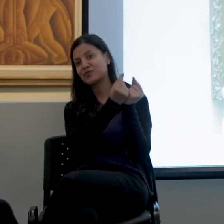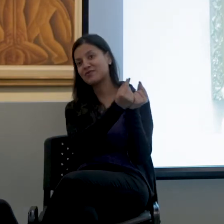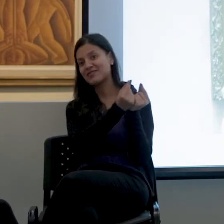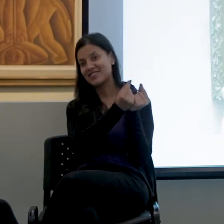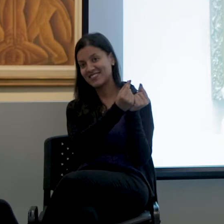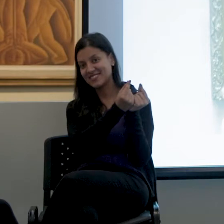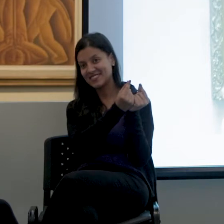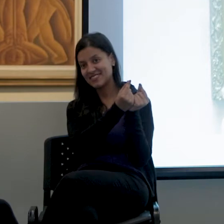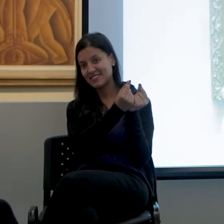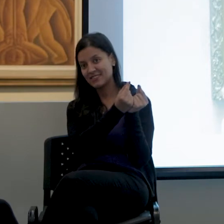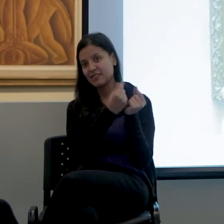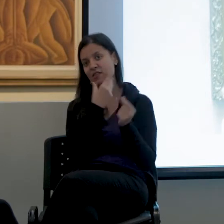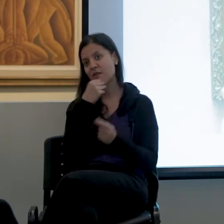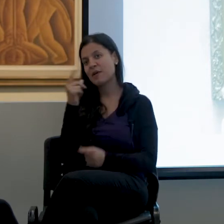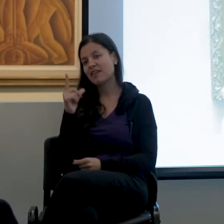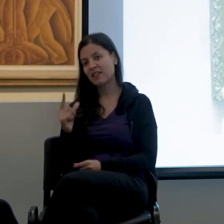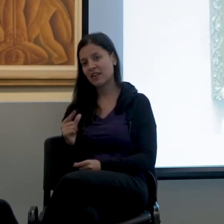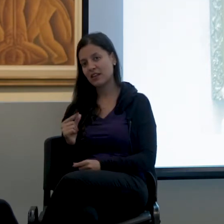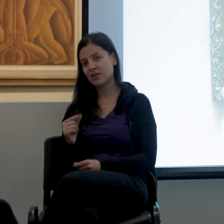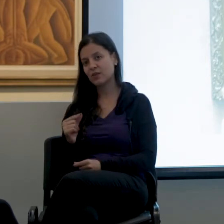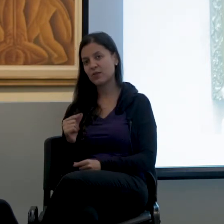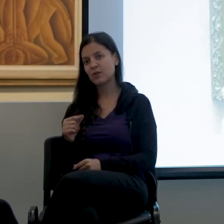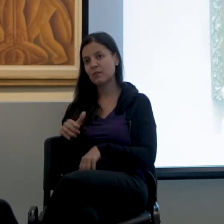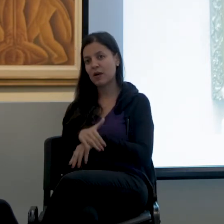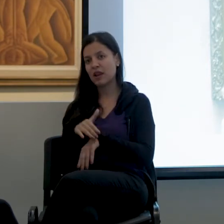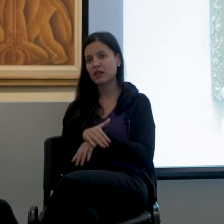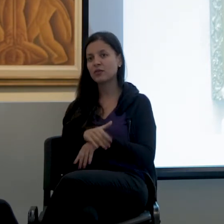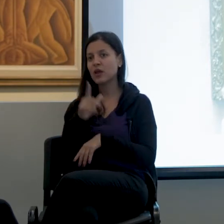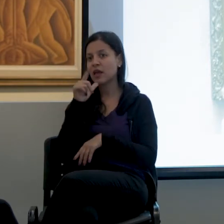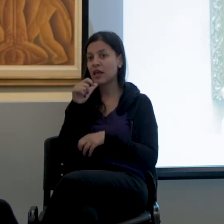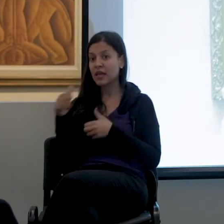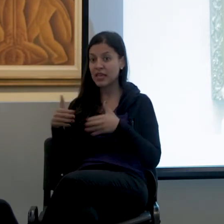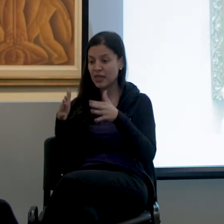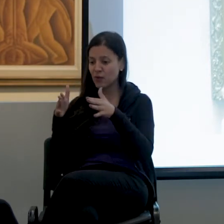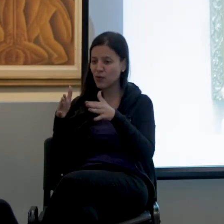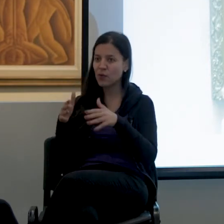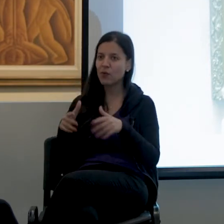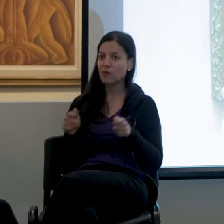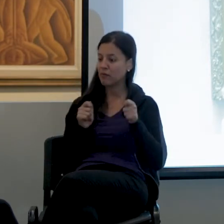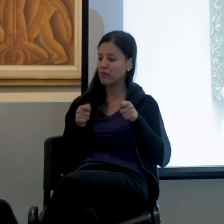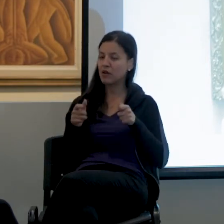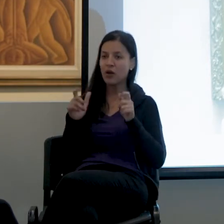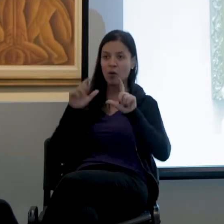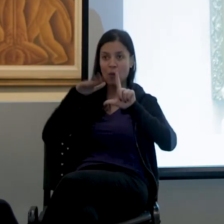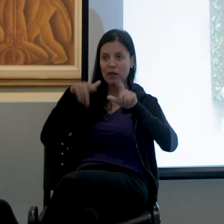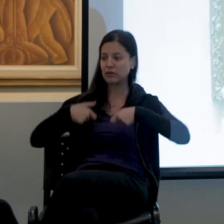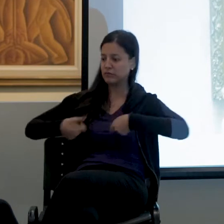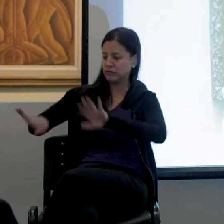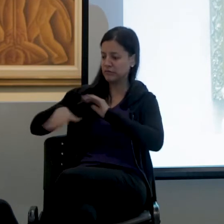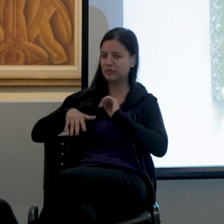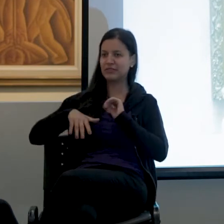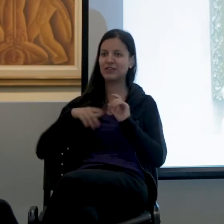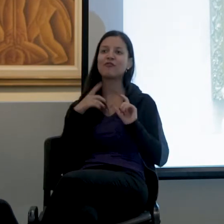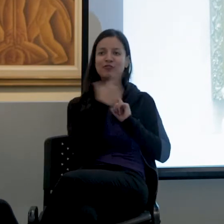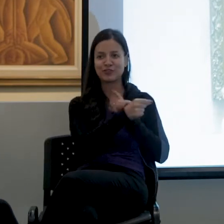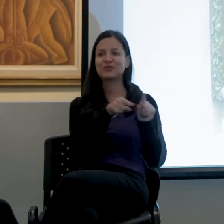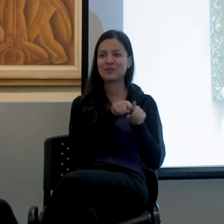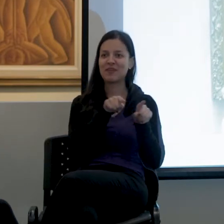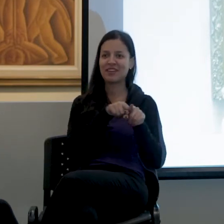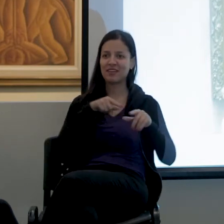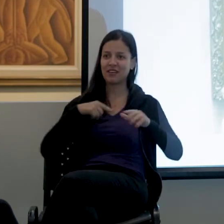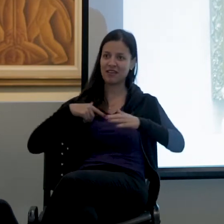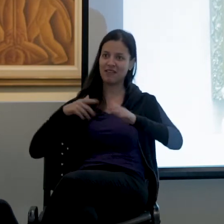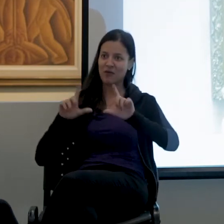E o italiano malandro jogou a Mona Lisa na beira do rio e fugiu também. Na beira do rio Sena. Enrolada num